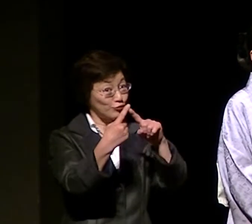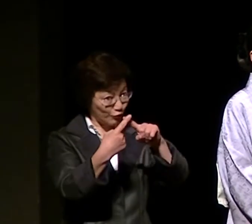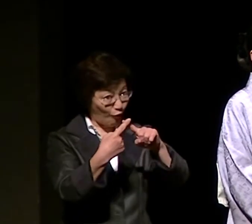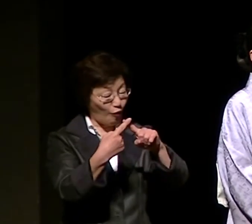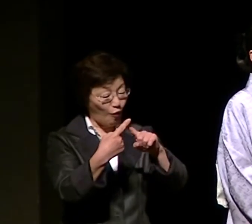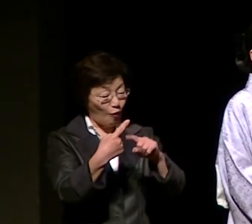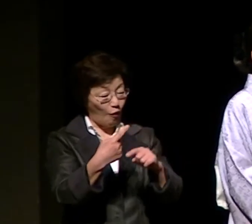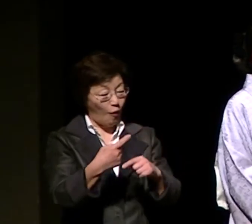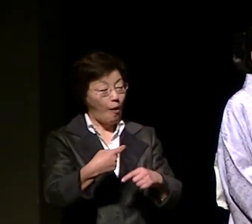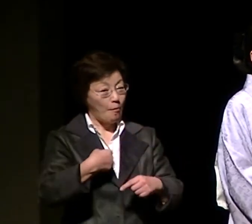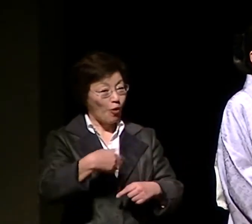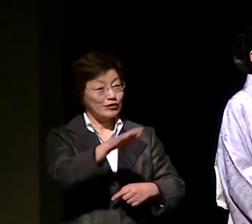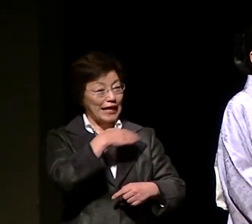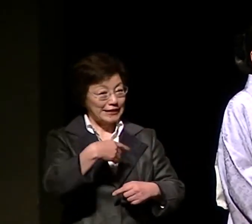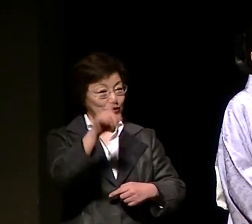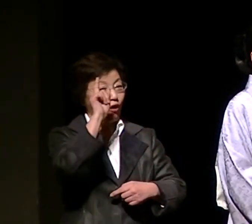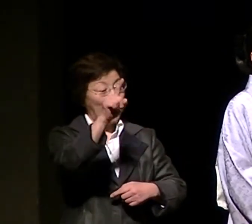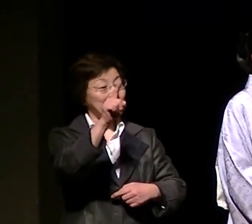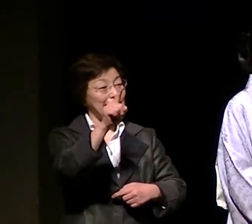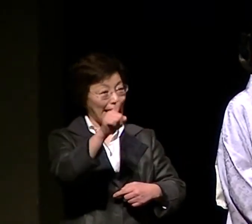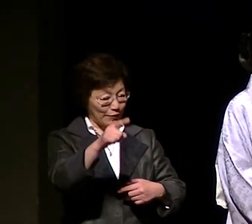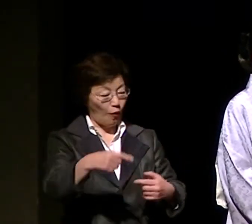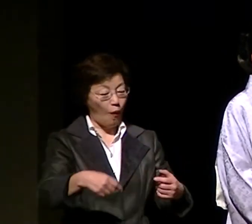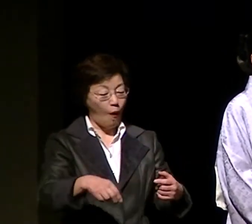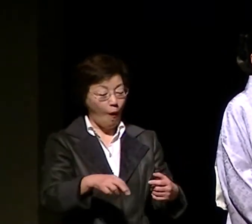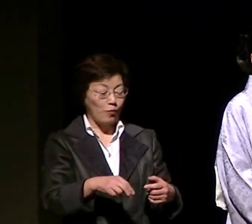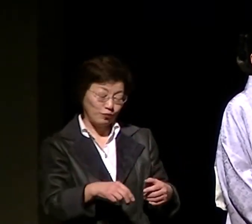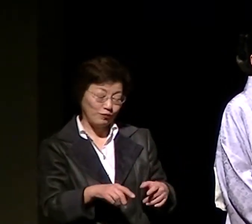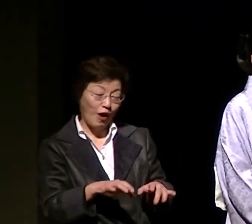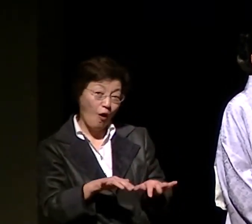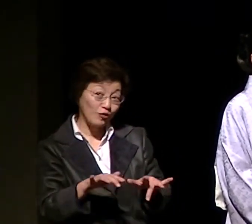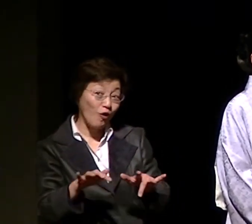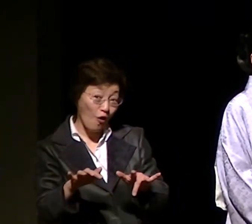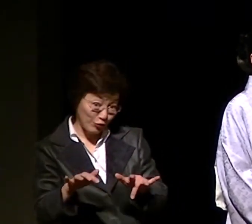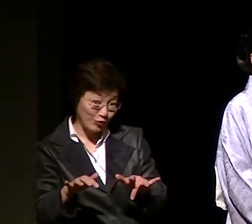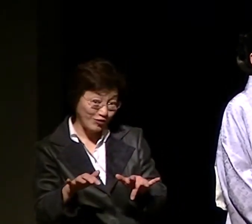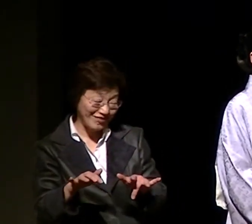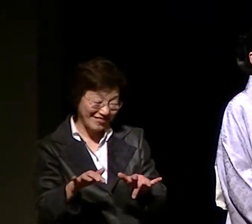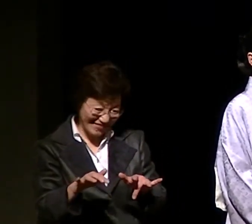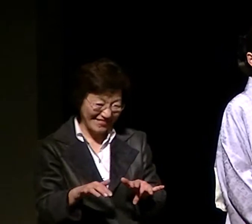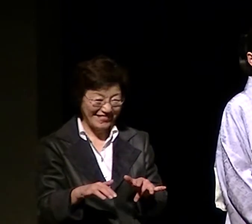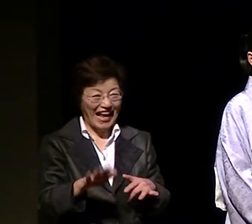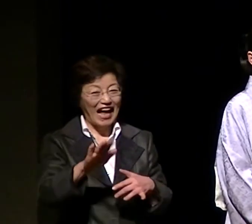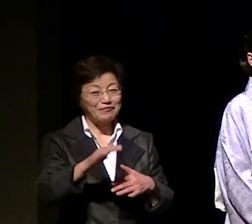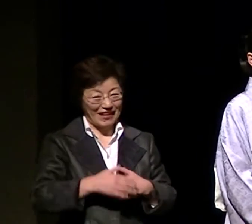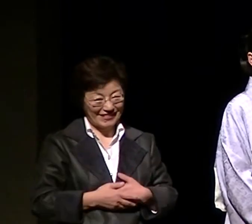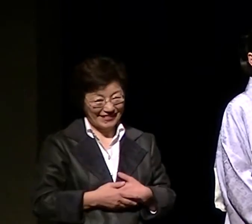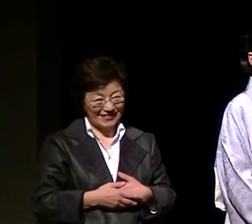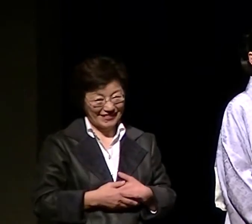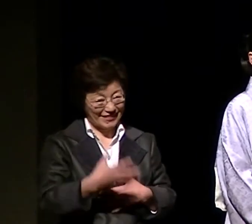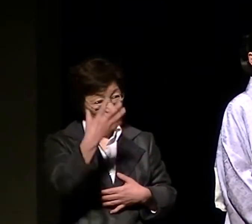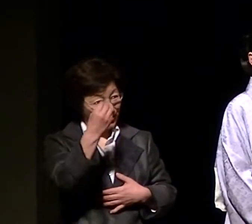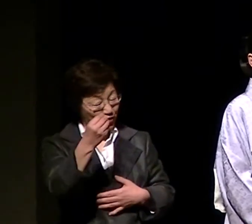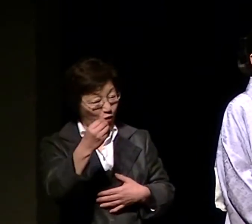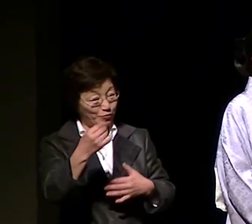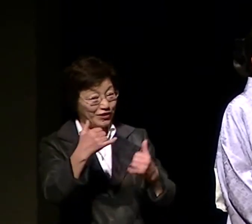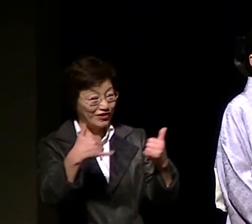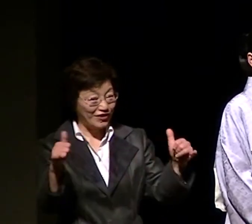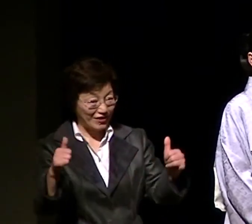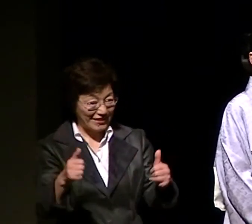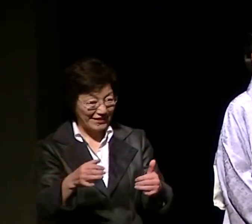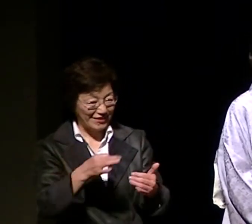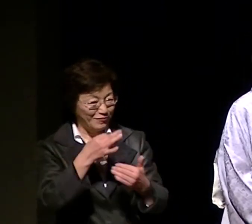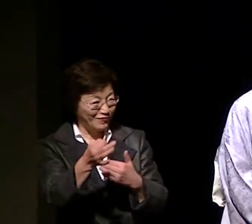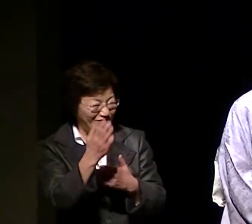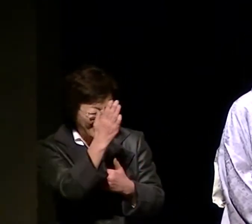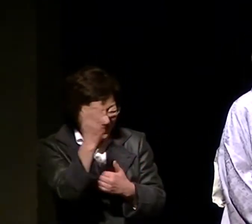たちの明日への、オルゴールバージョン2曲入ってますので、ぜひとも興味を持たれた方は、お求めの方